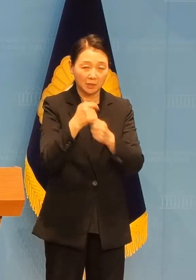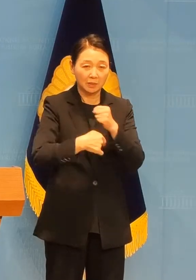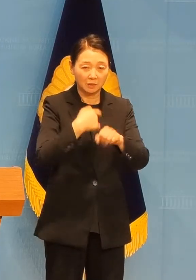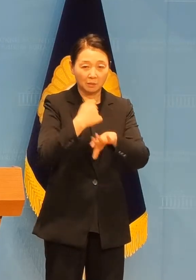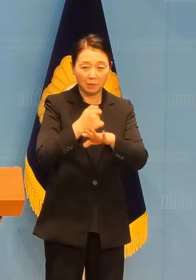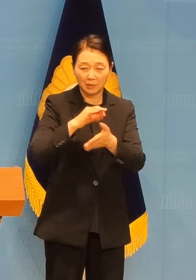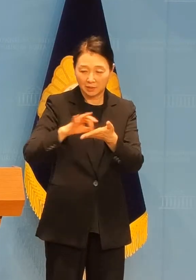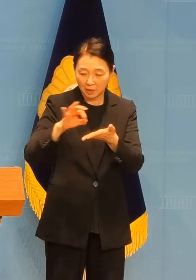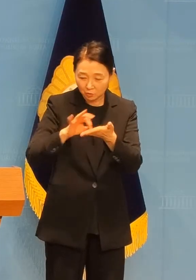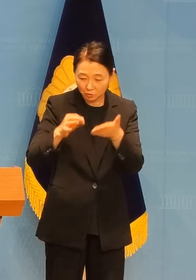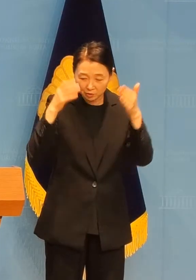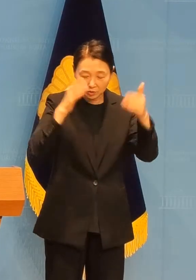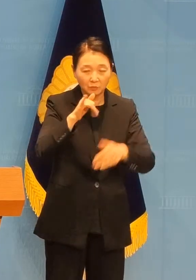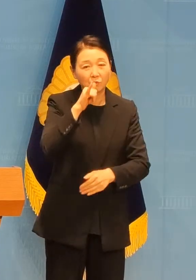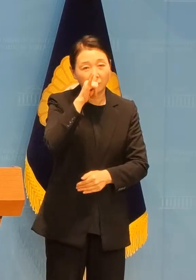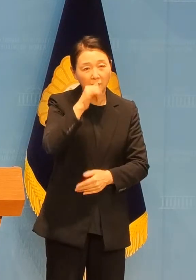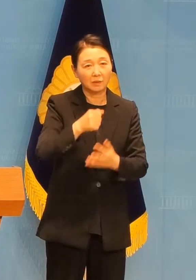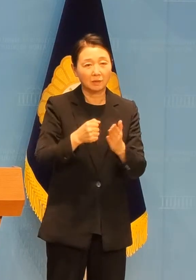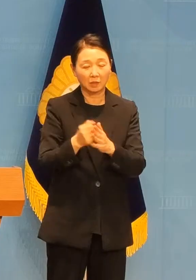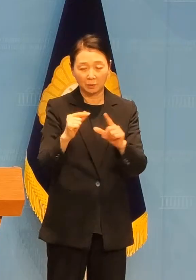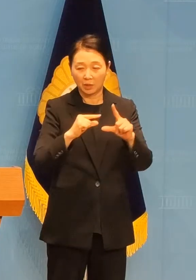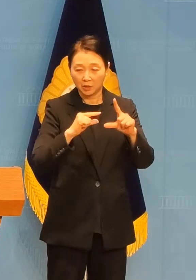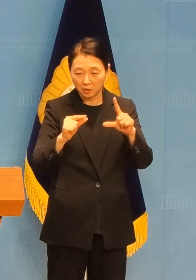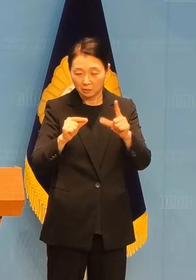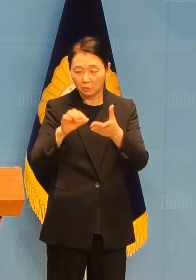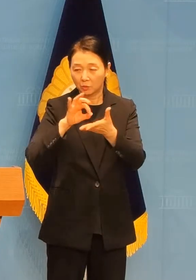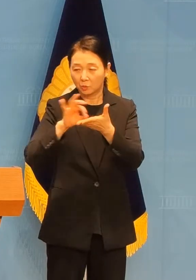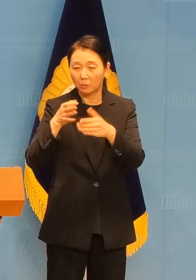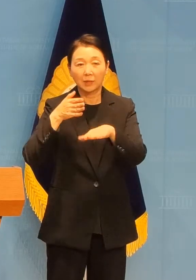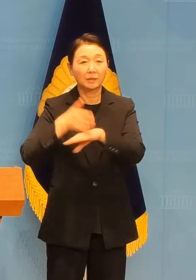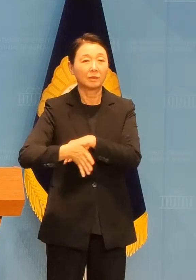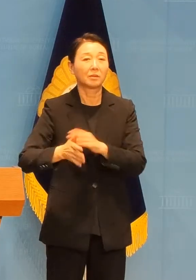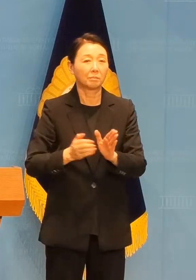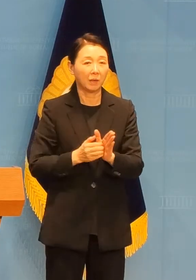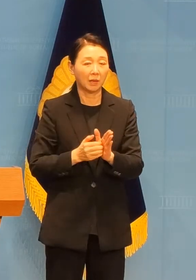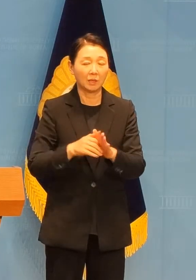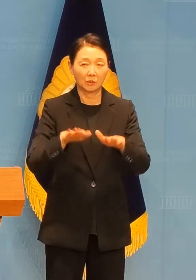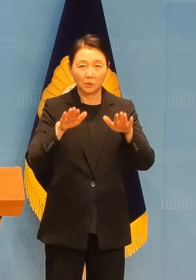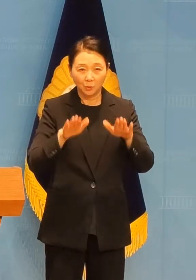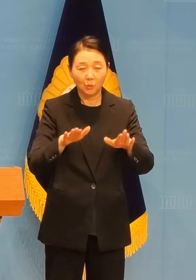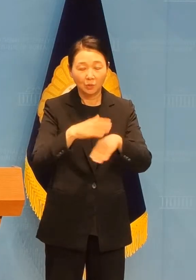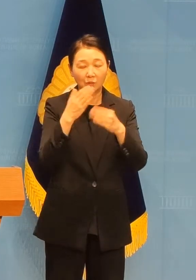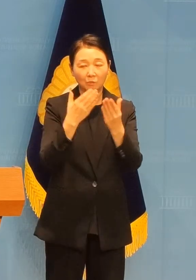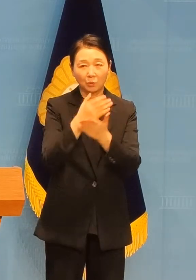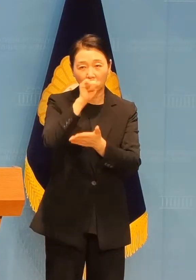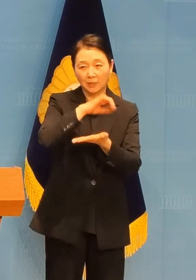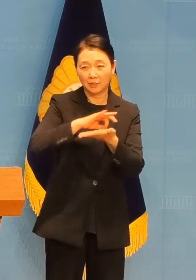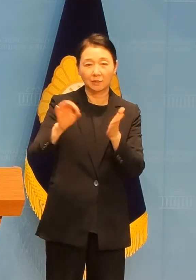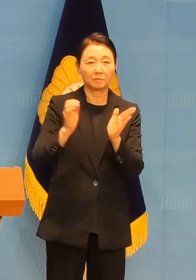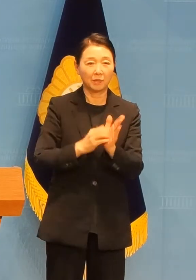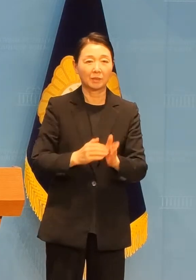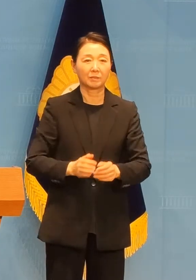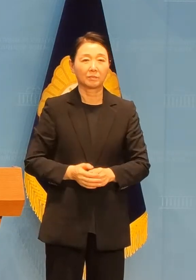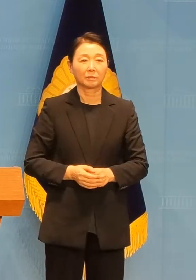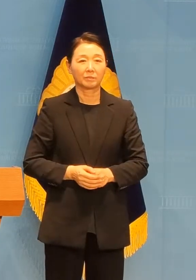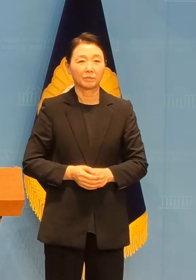세출 소요가 집중되어 일부 지급이 지연되었지만 오늘 집행을